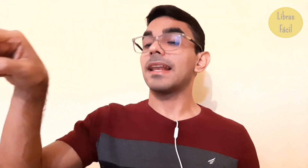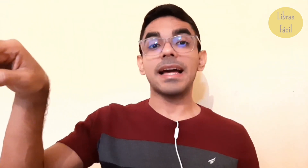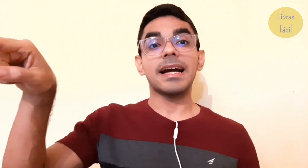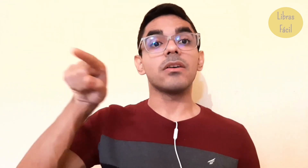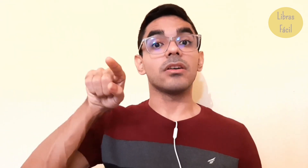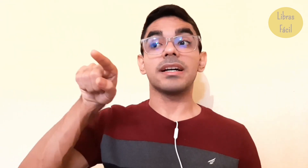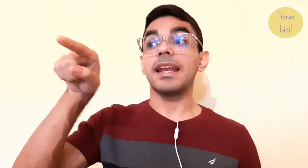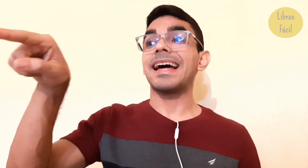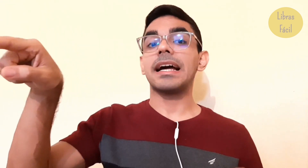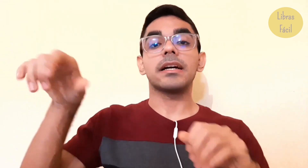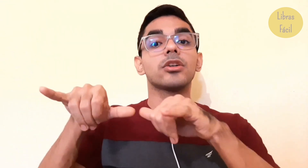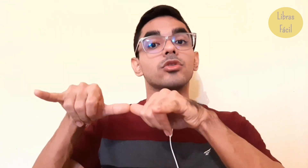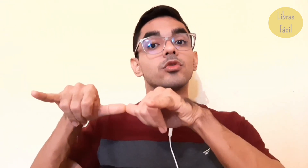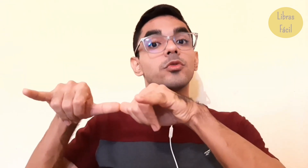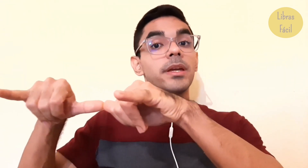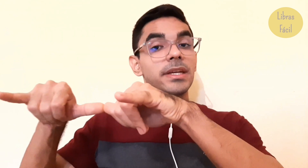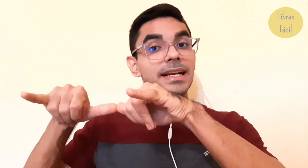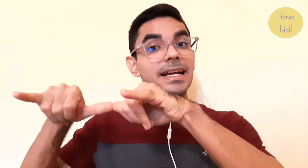Lá, ó, lá no supermercado,